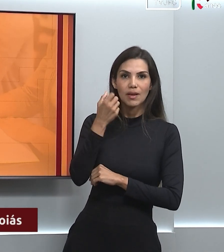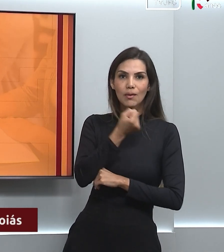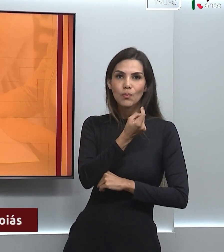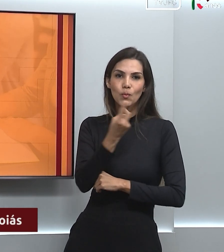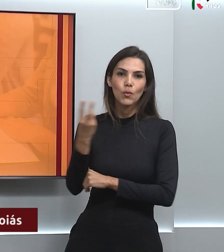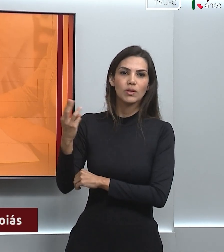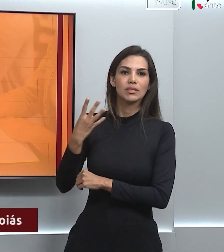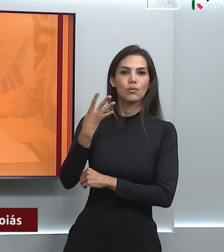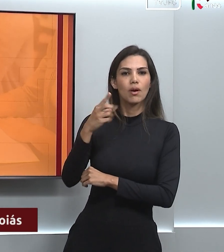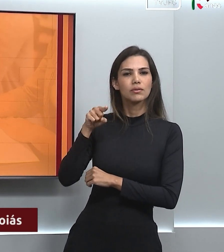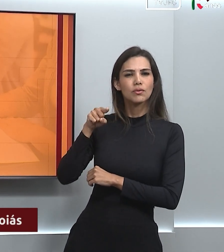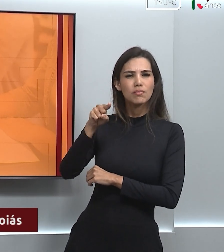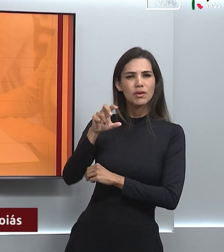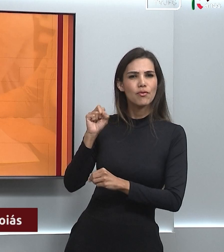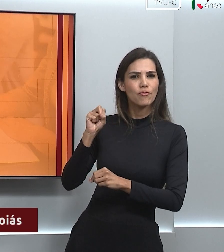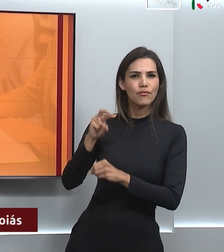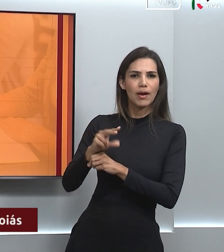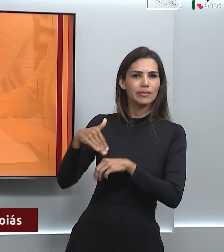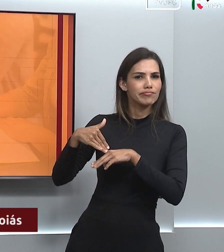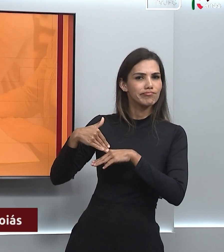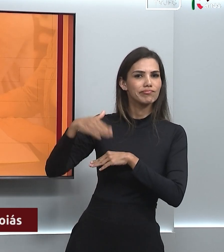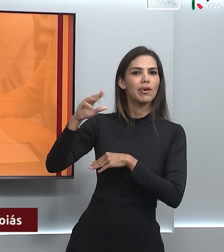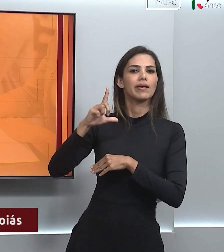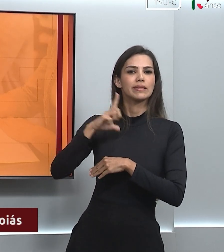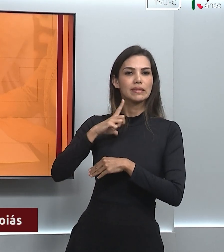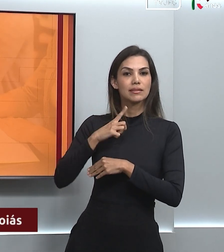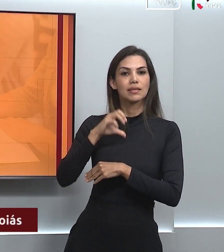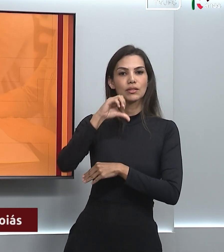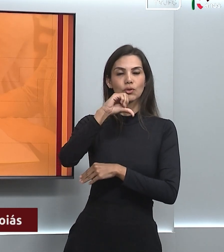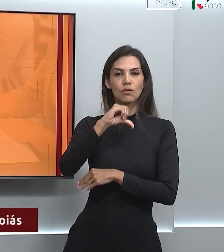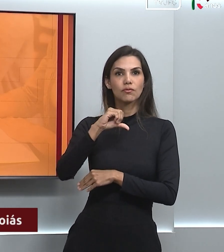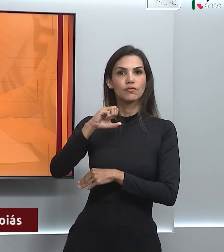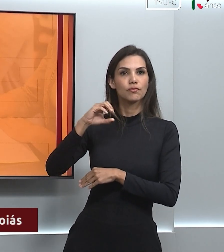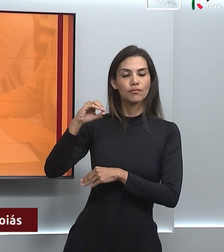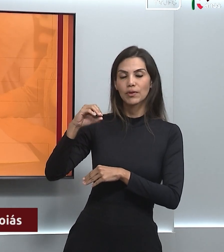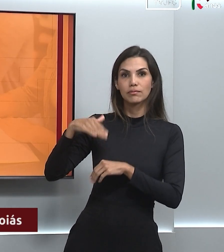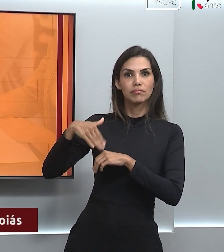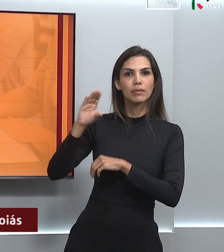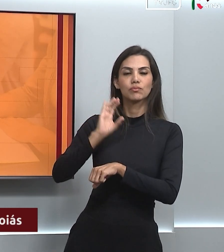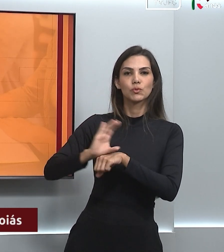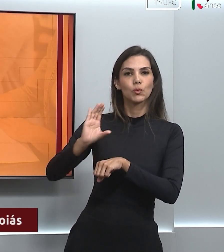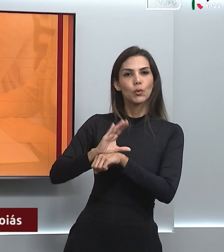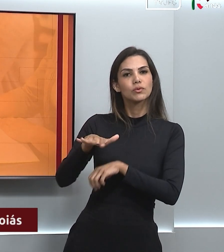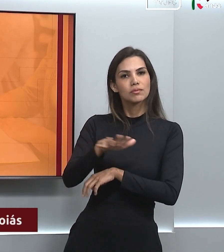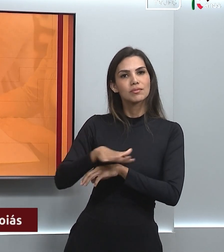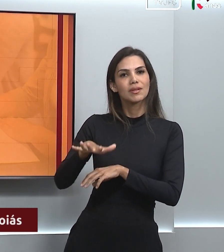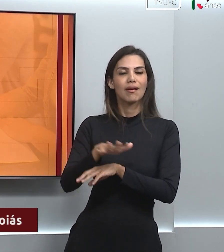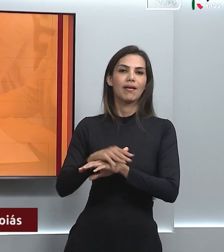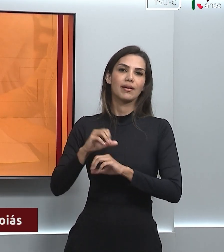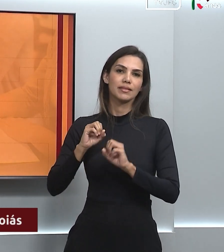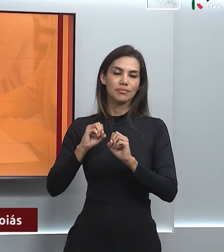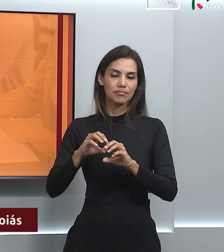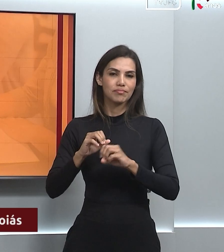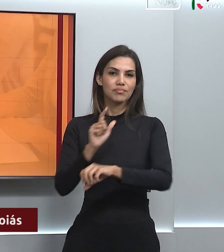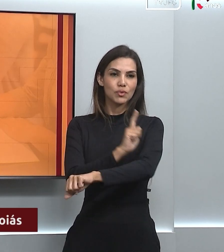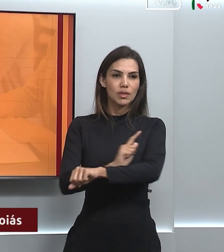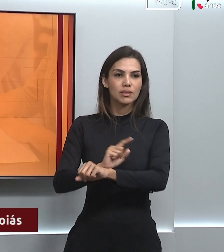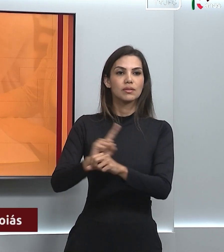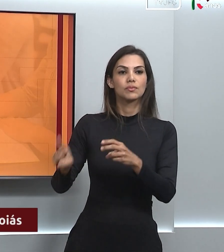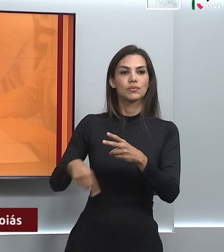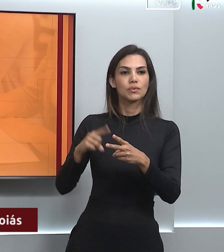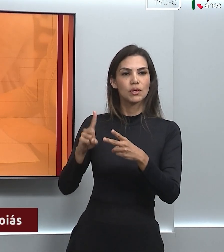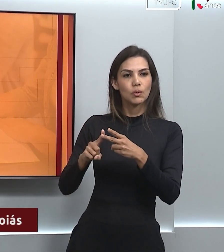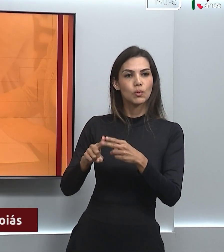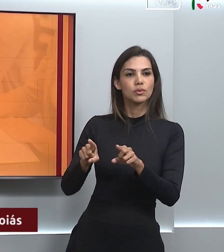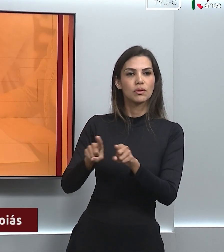de 4.000 vagas distribuídas em cerca de 90 cursos de graduação. Em seguida, está a